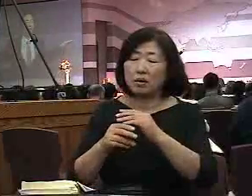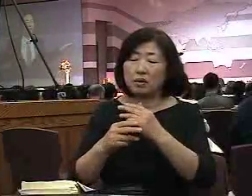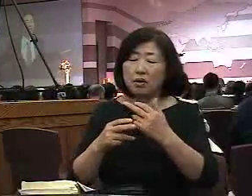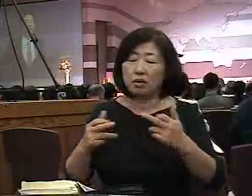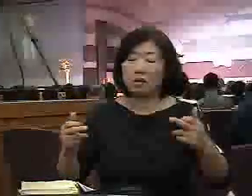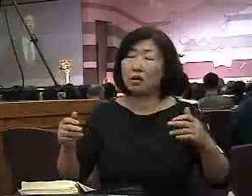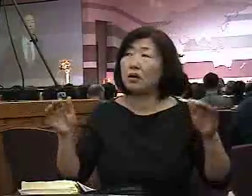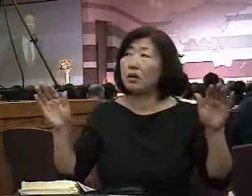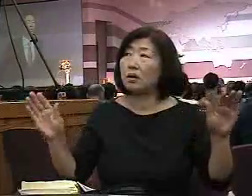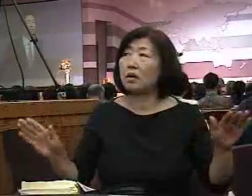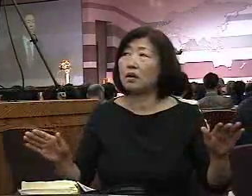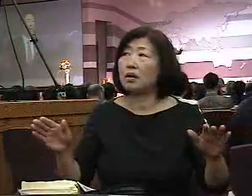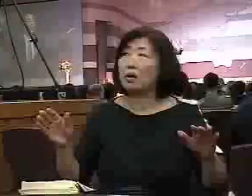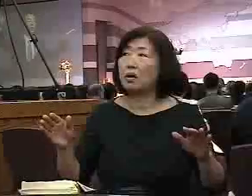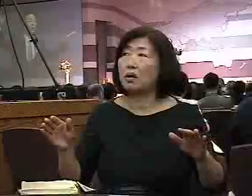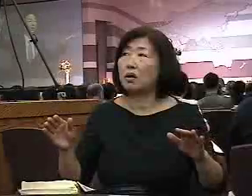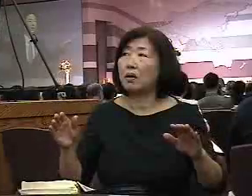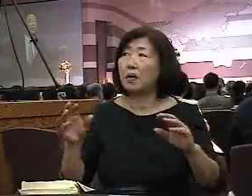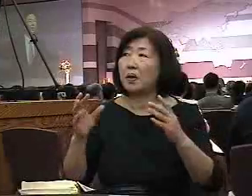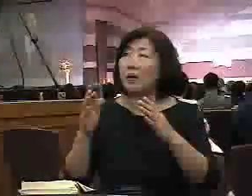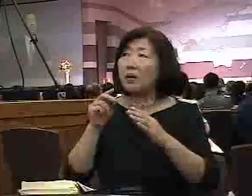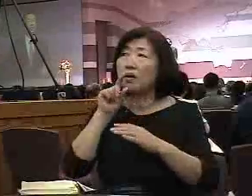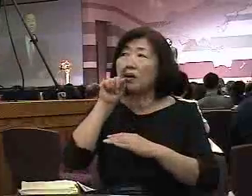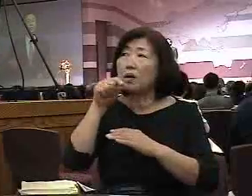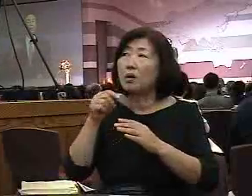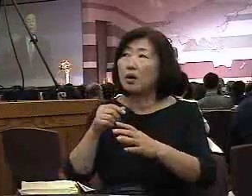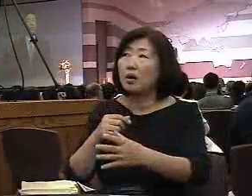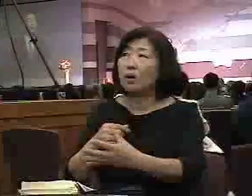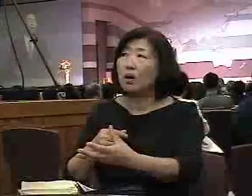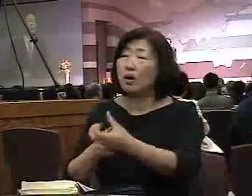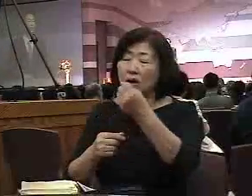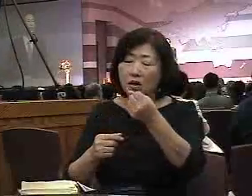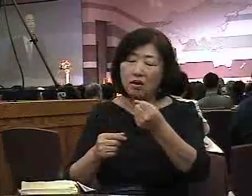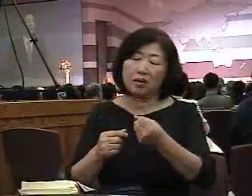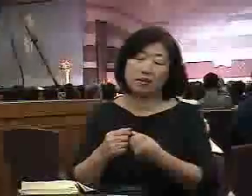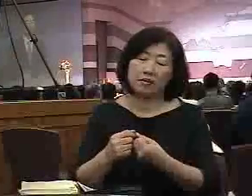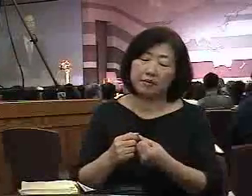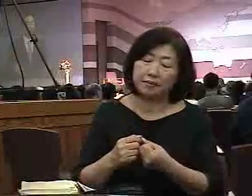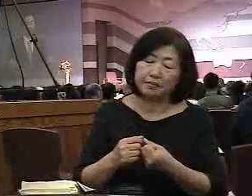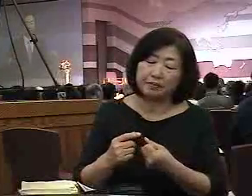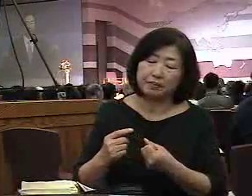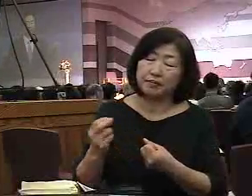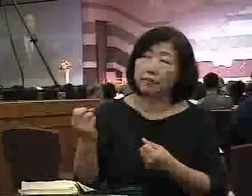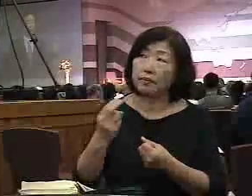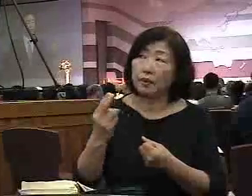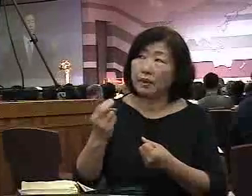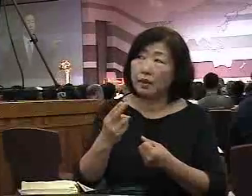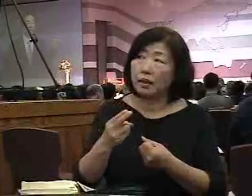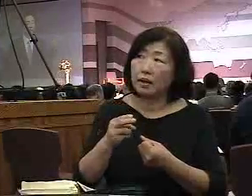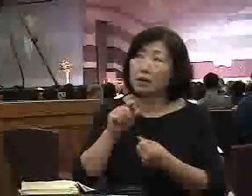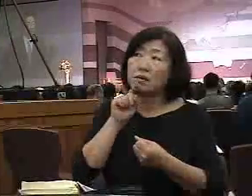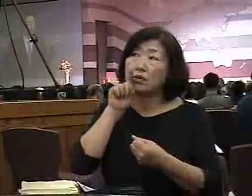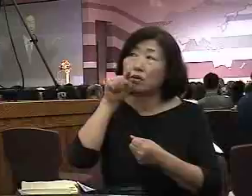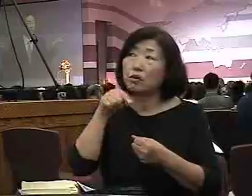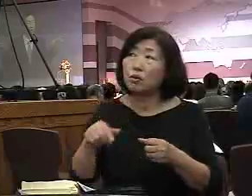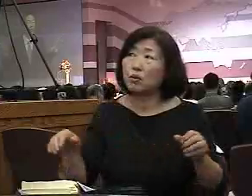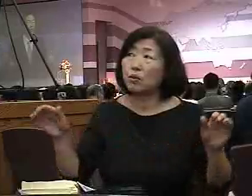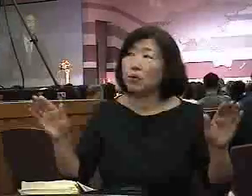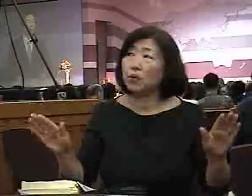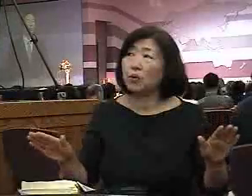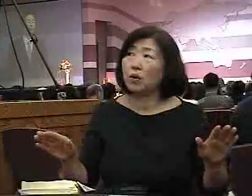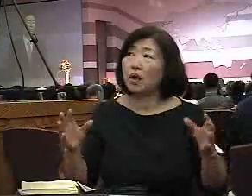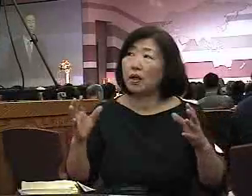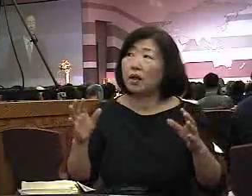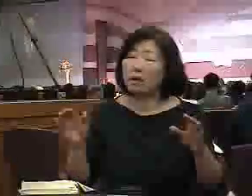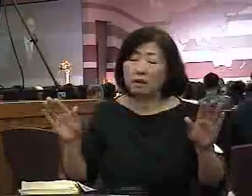그 날개로 그 새끼를 받아 올립니다. 그것을 반복하는 과정에서 이 독수리 새끼가 날 수 있는 그런